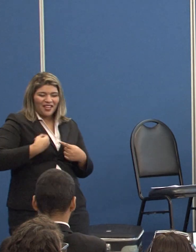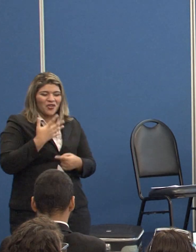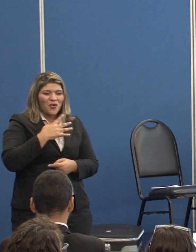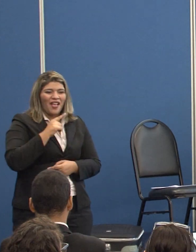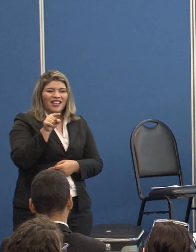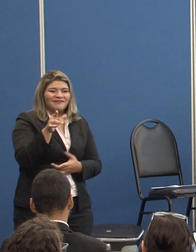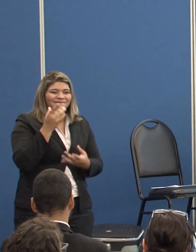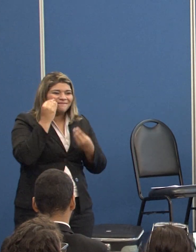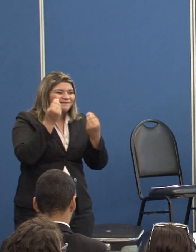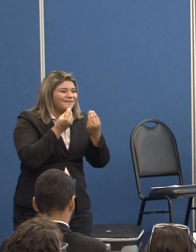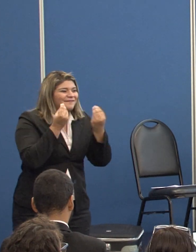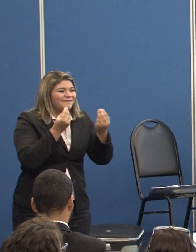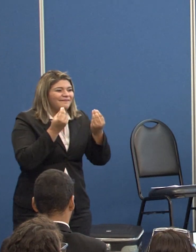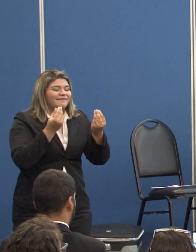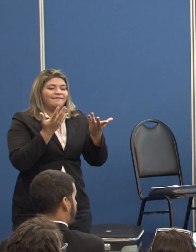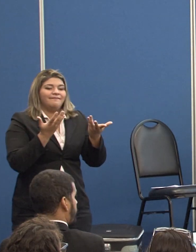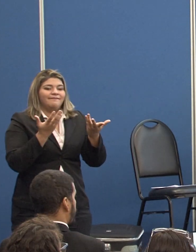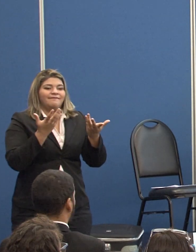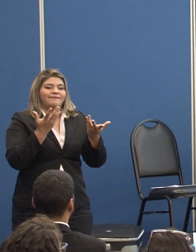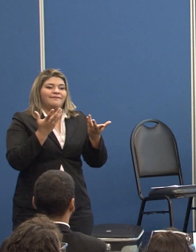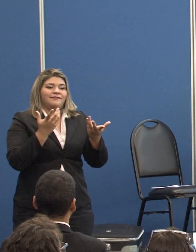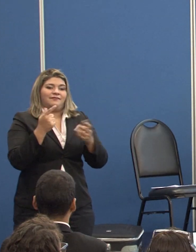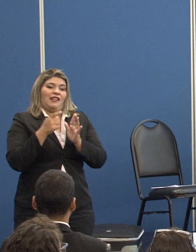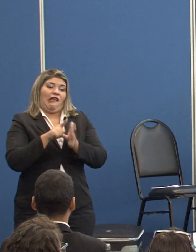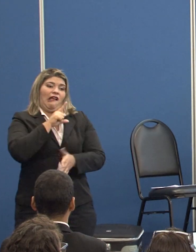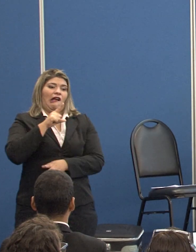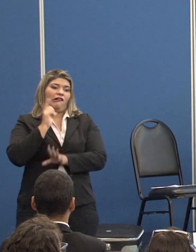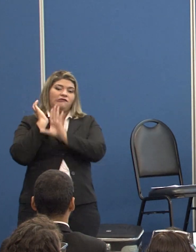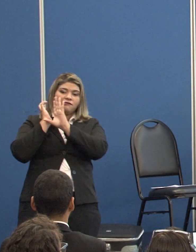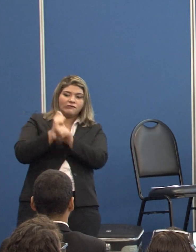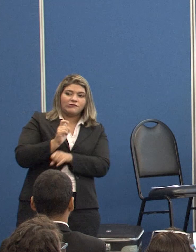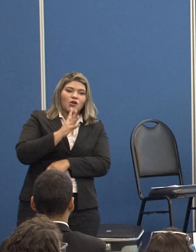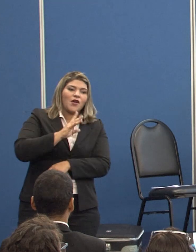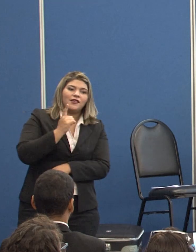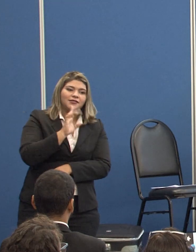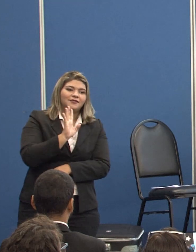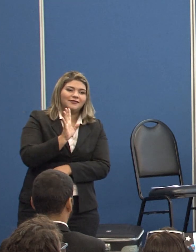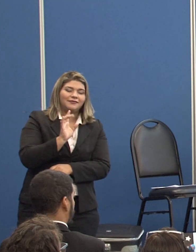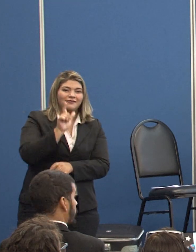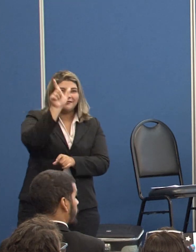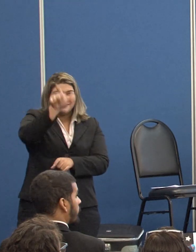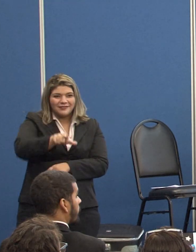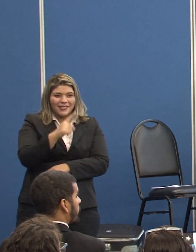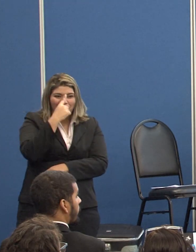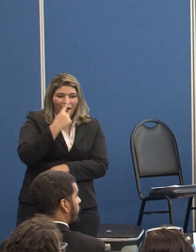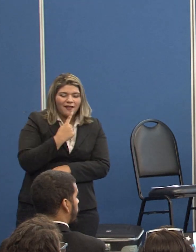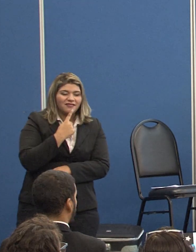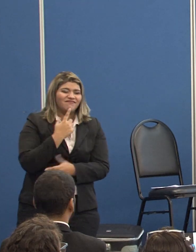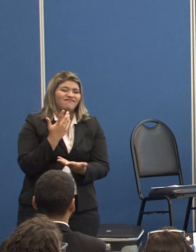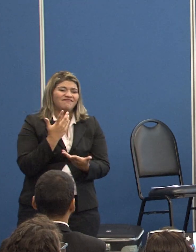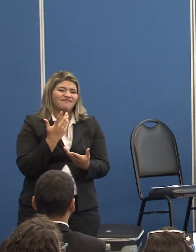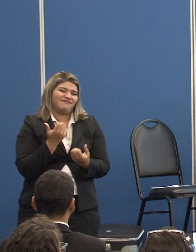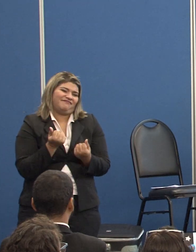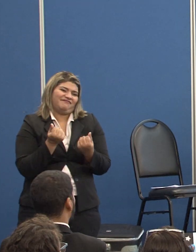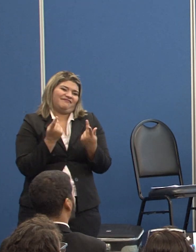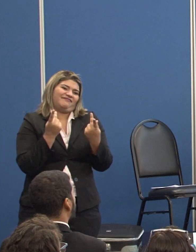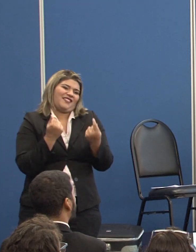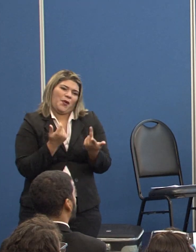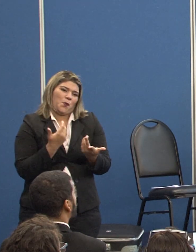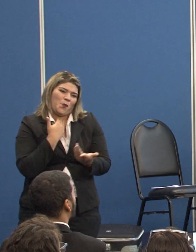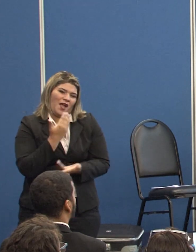da vivência, né? Ele não tem nenhum conhecimento prévio sobre aquilo, não faz sentido eu nem continuar o meu processo